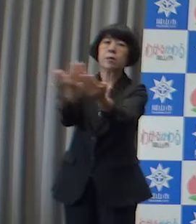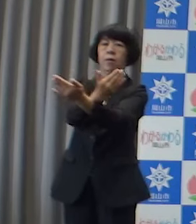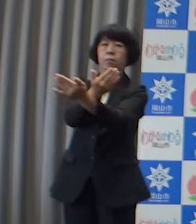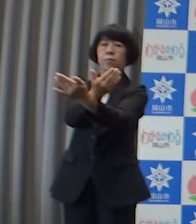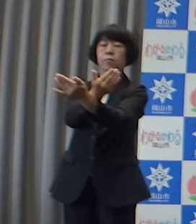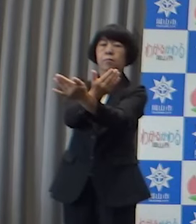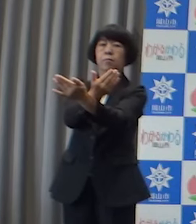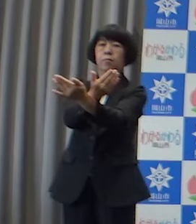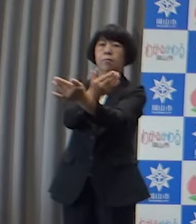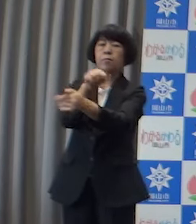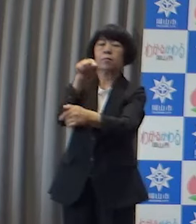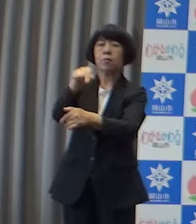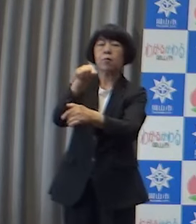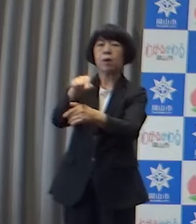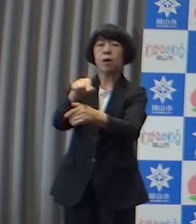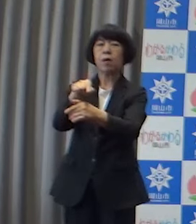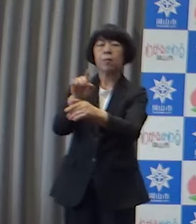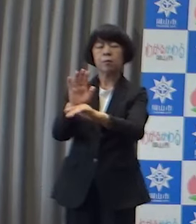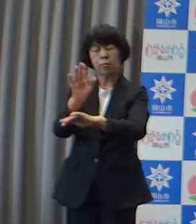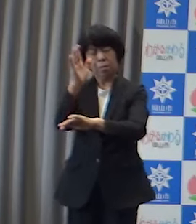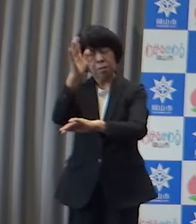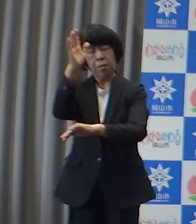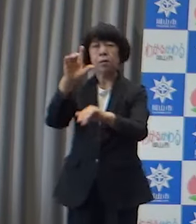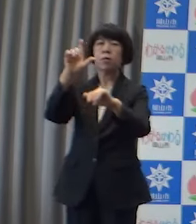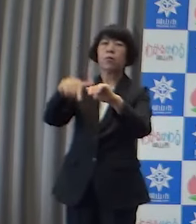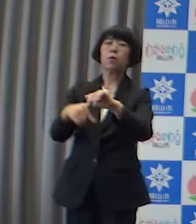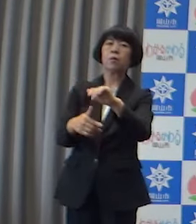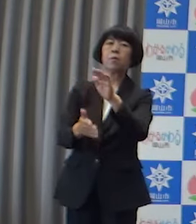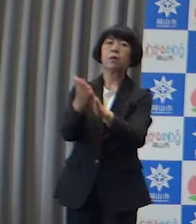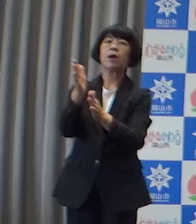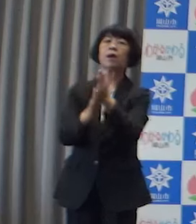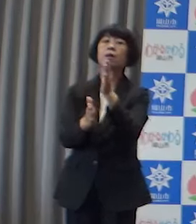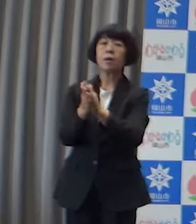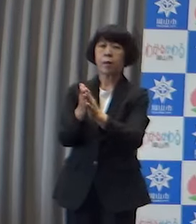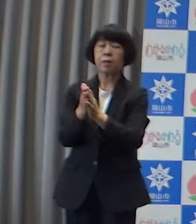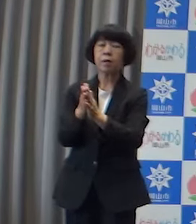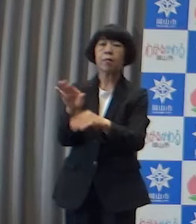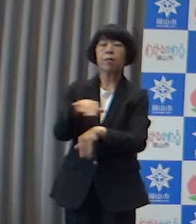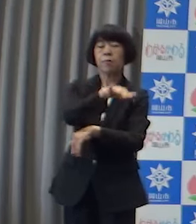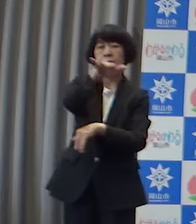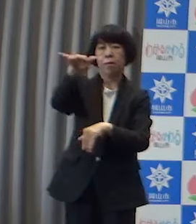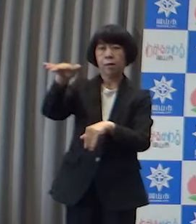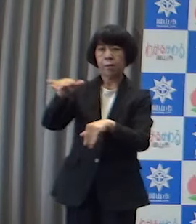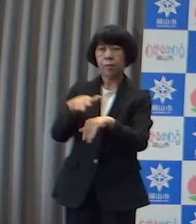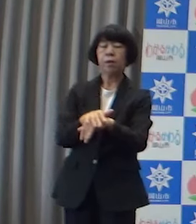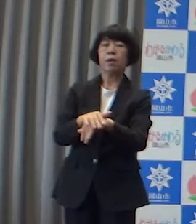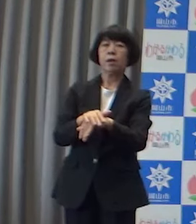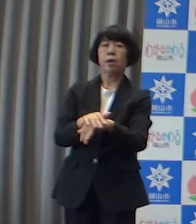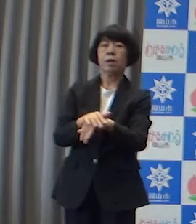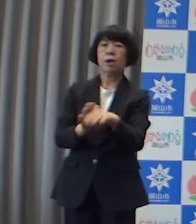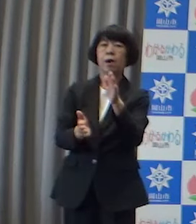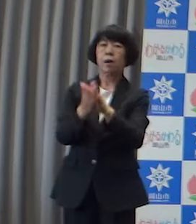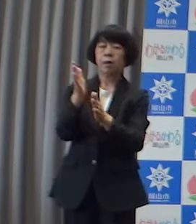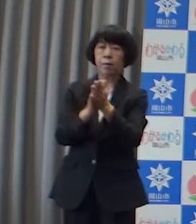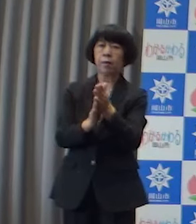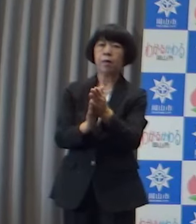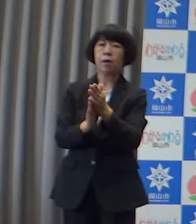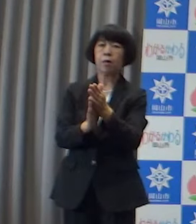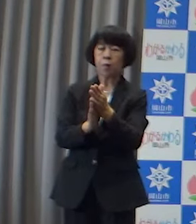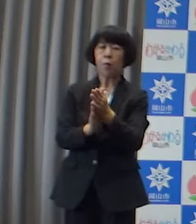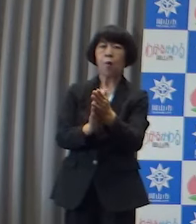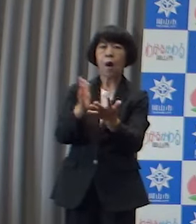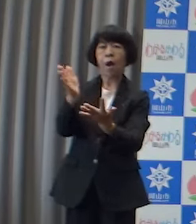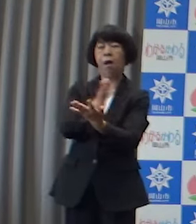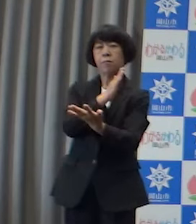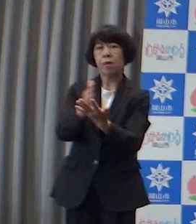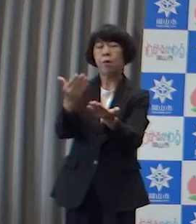まくいかなかった時にはまた、まあ、皆さん方にもご判断いただいたり、あの市民県民の皆